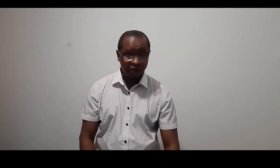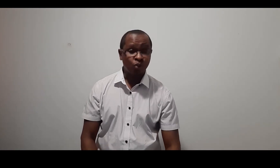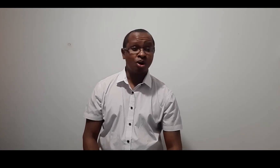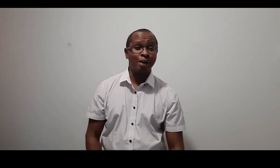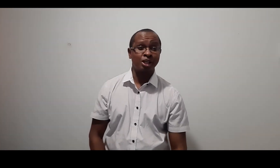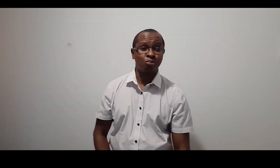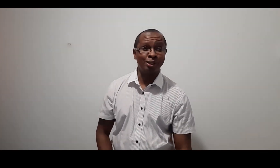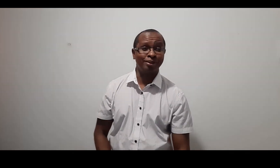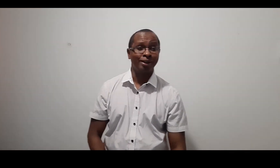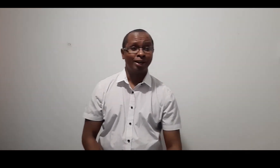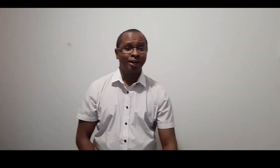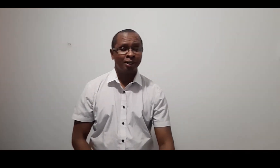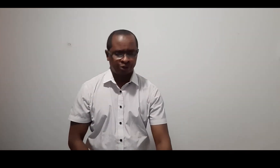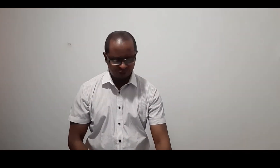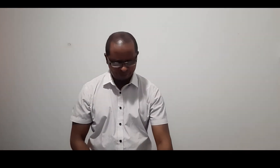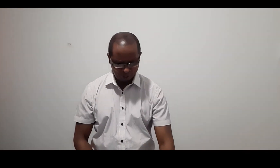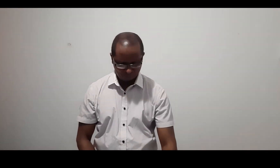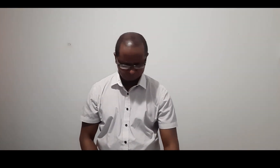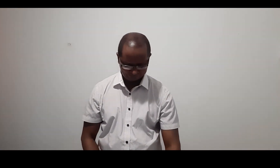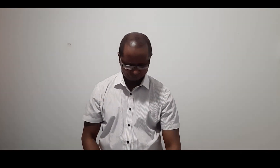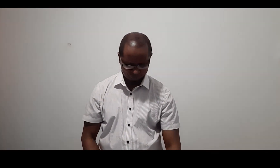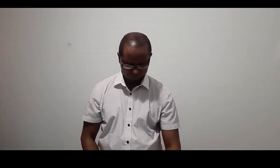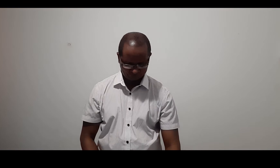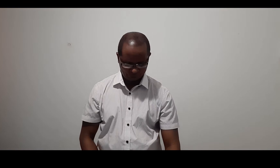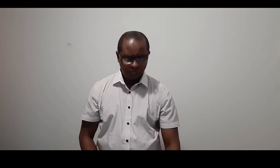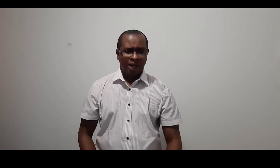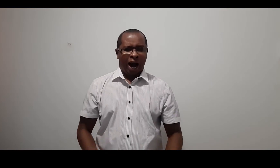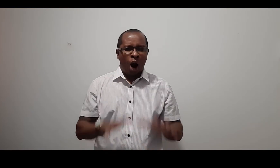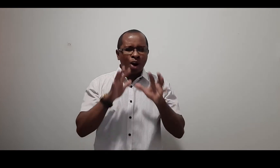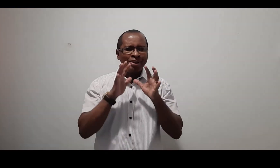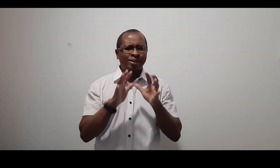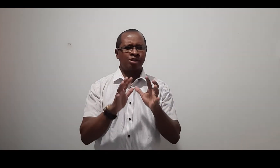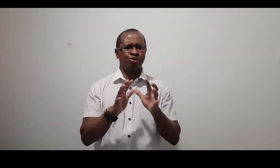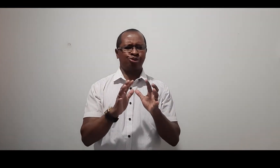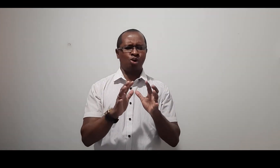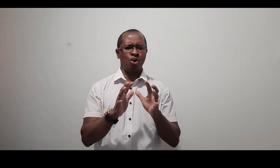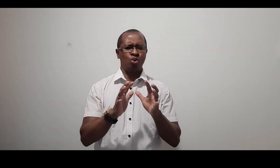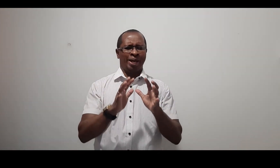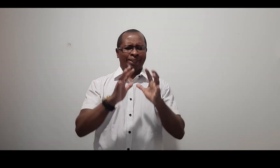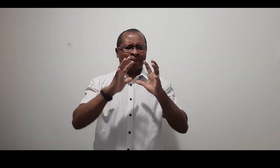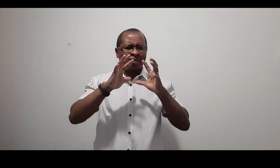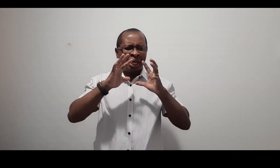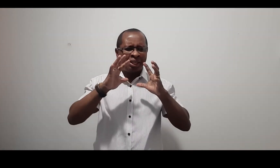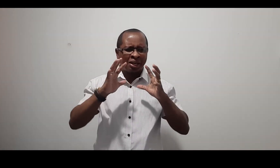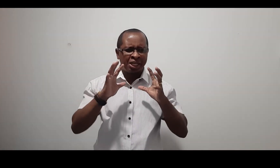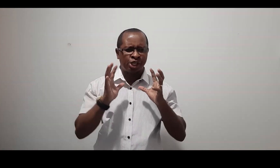Inona koa ny mahasarobidy? Ny fonomeno. Ao anatin'ny fo ao no itehirizana